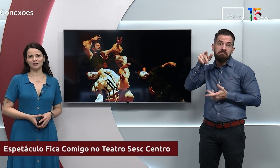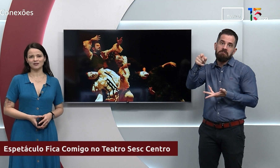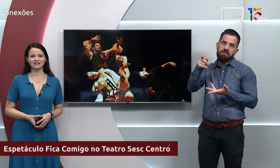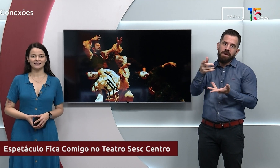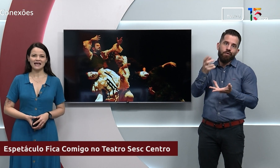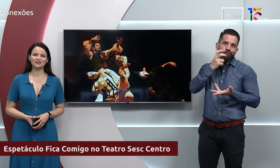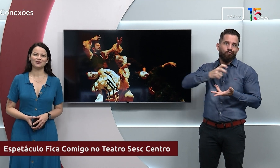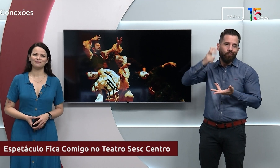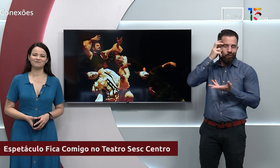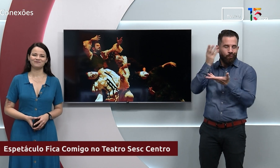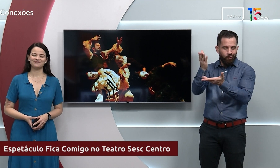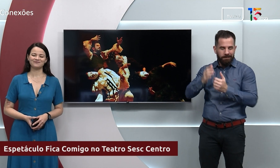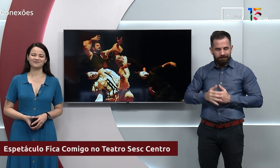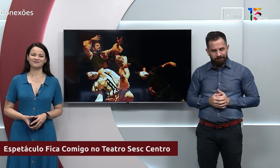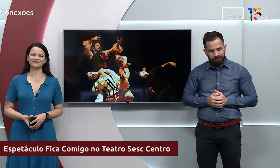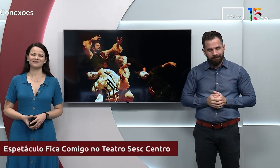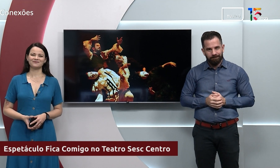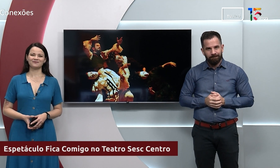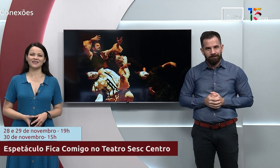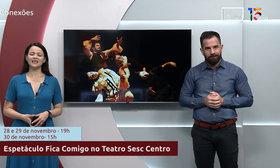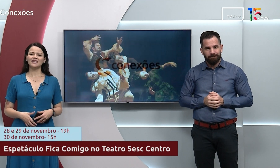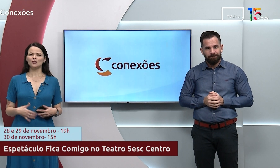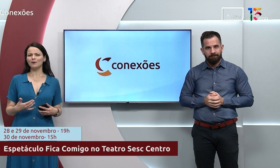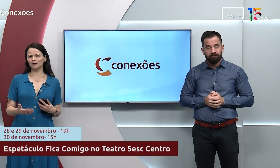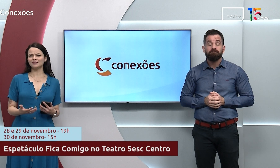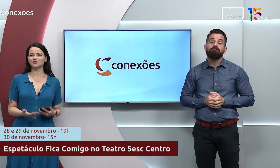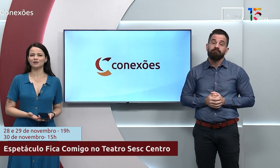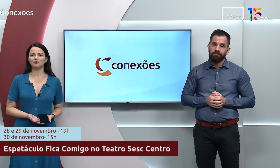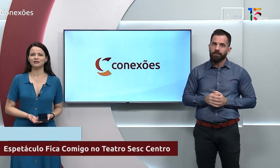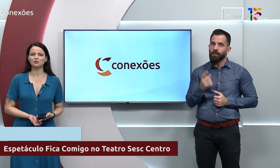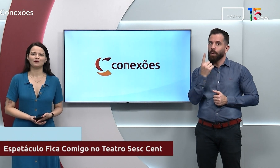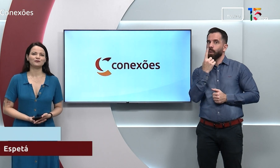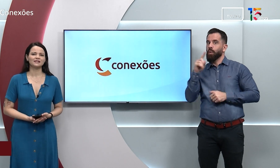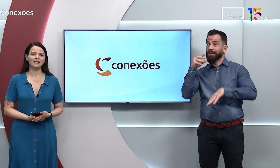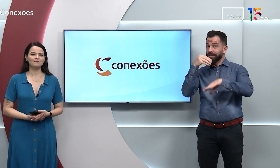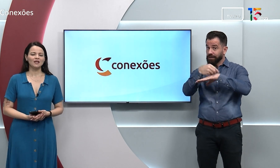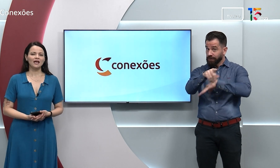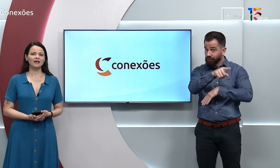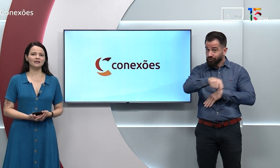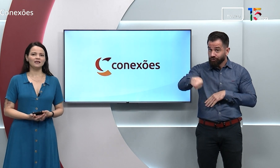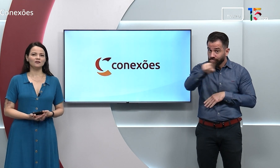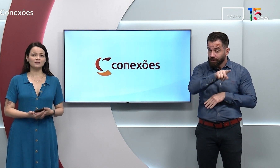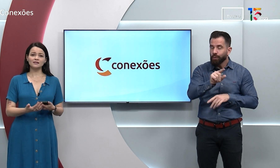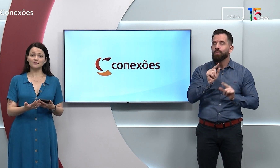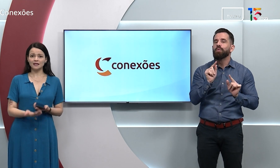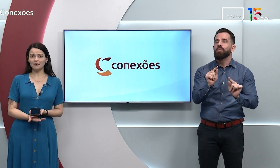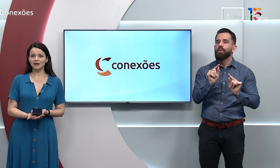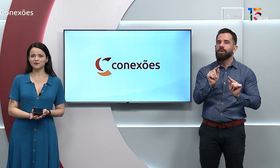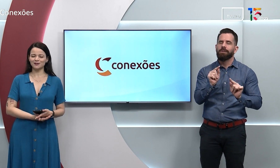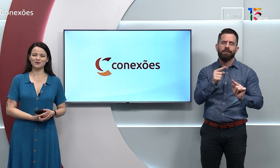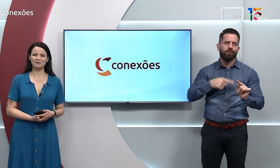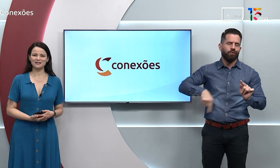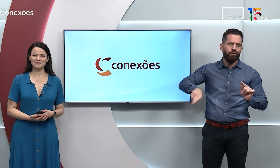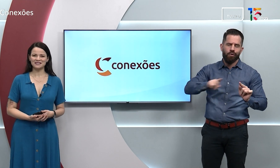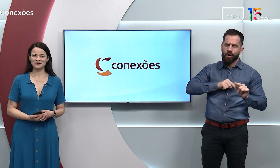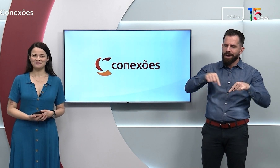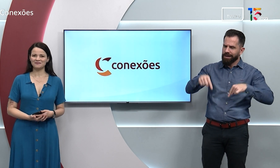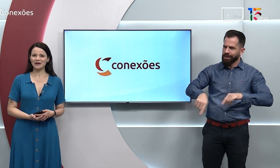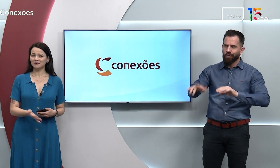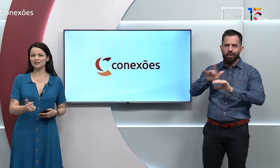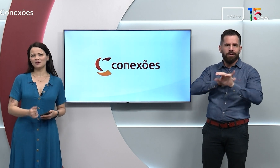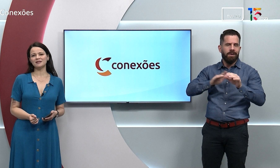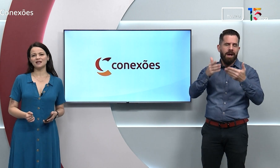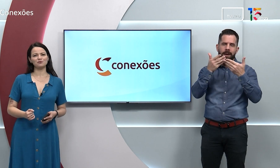culturais pela nossa cidade. E uma outra dica importante para você é que nós estamos abertos para a sua